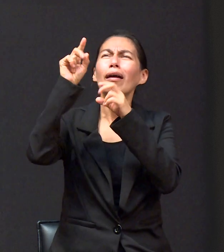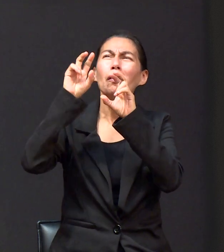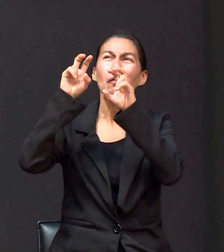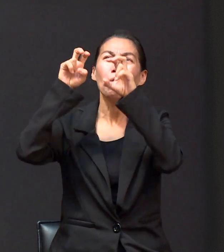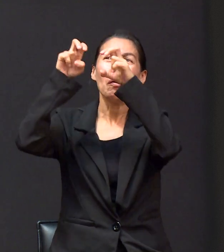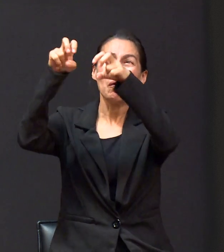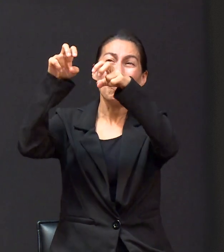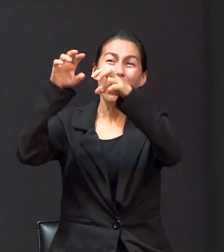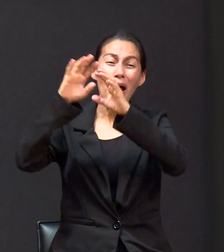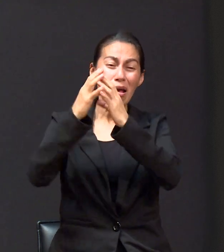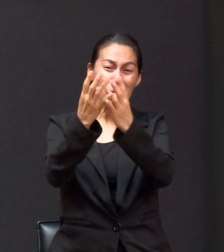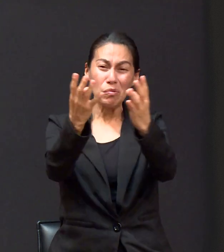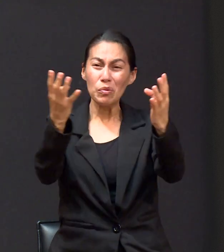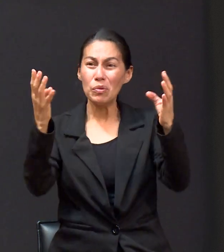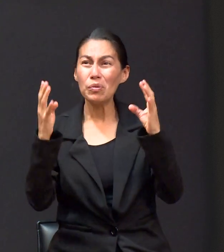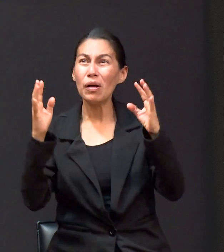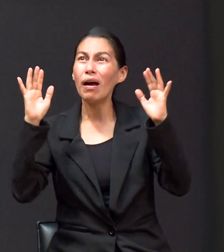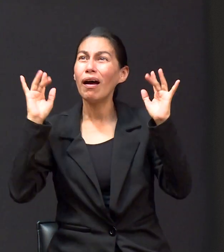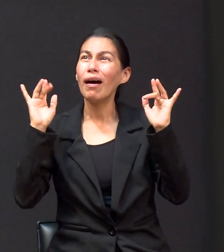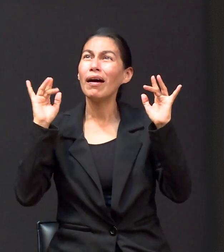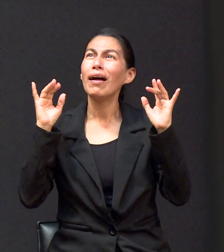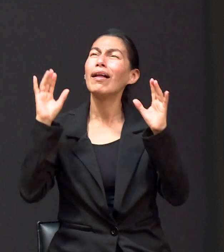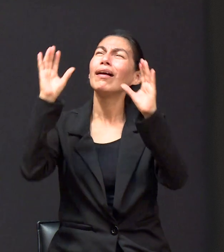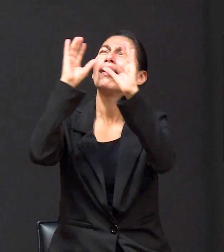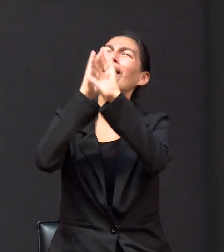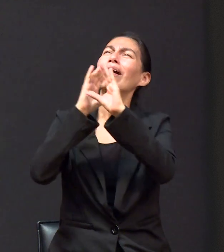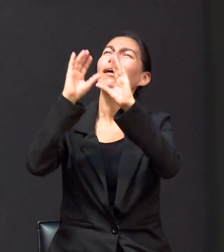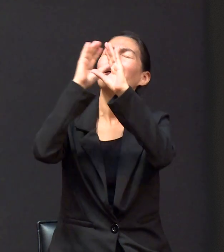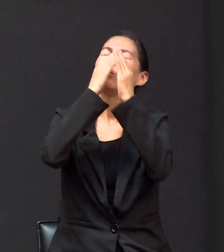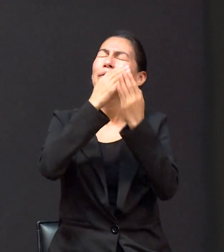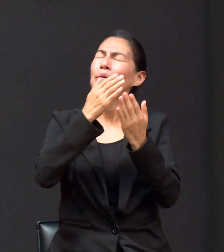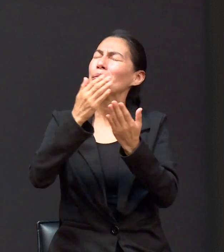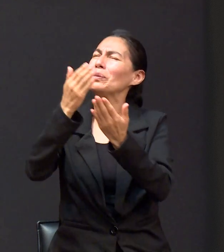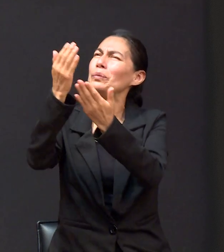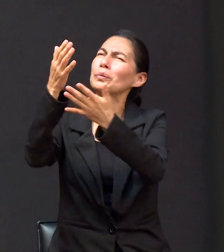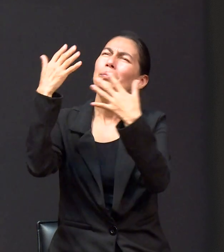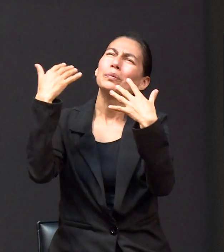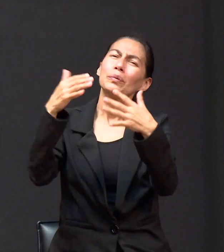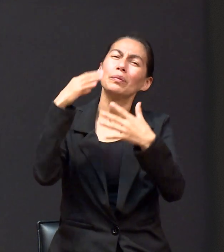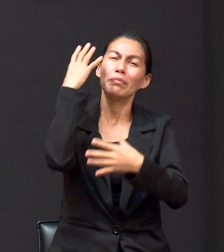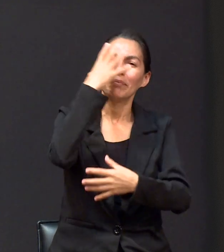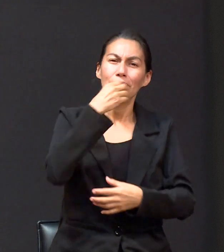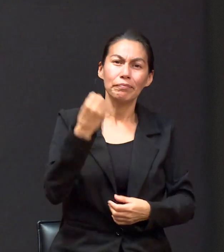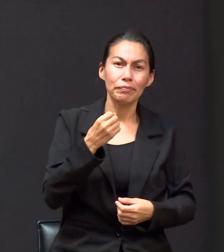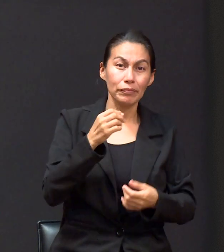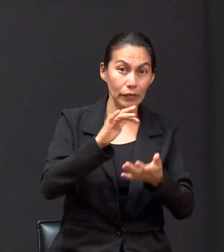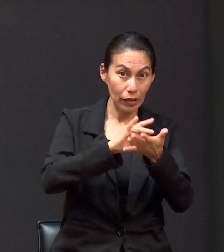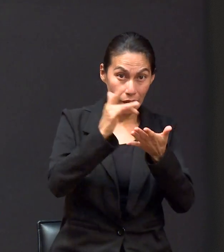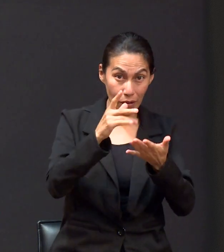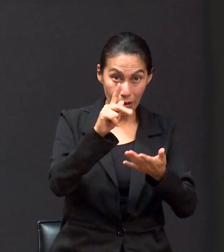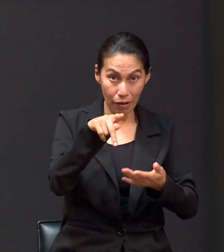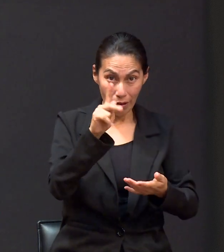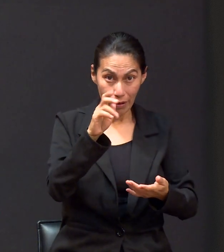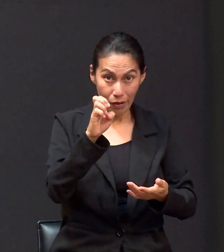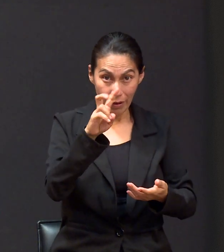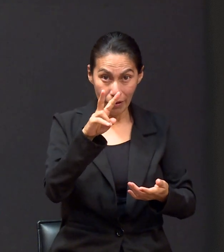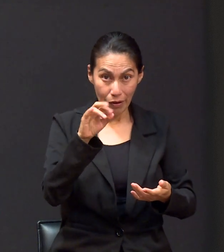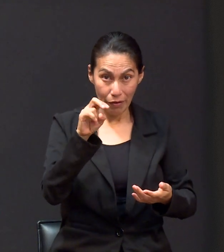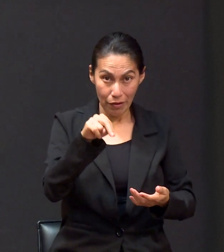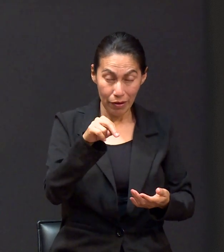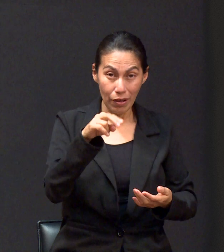están los ángeles cantando a Dios también. Gracias, Kevin y Roberto, por esta hermosa